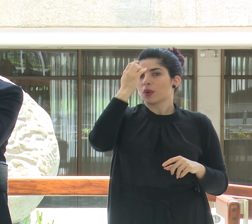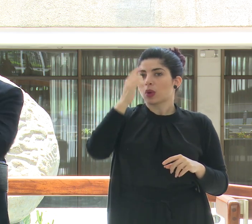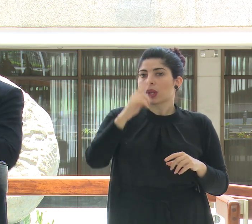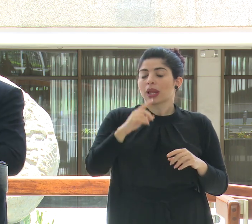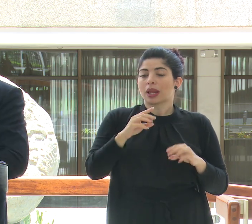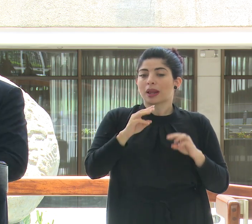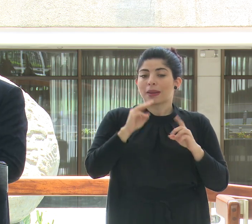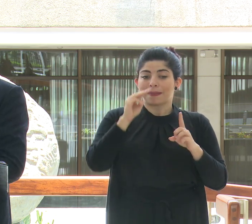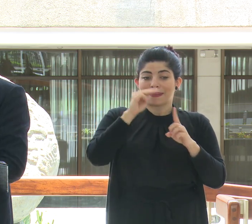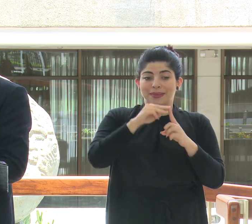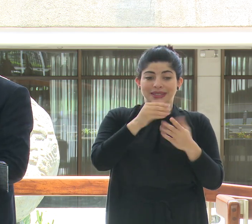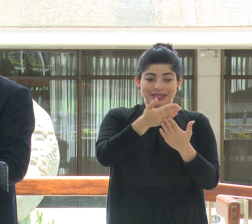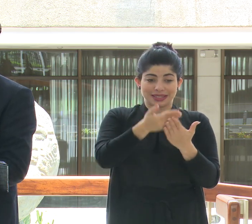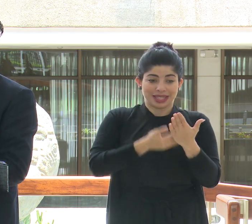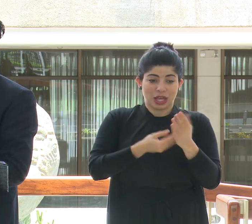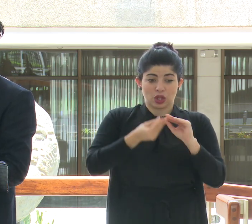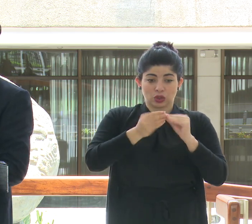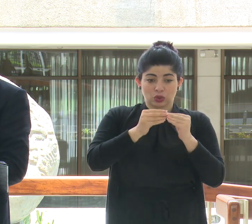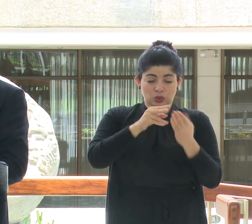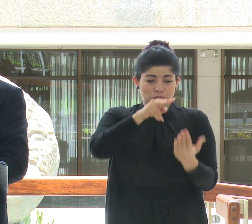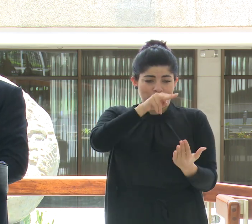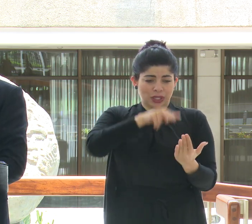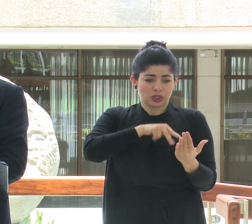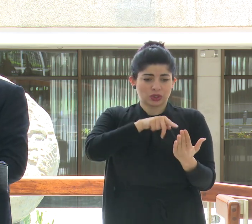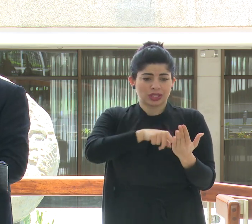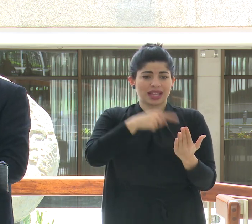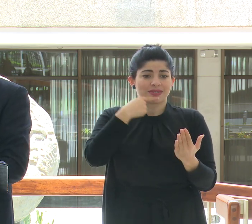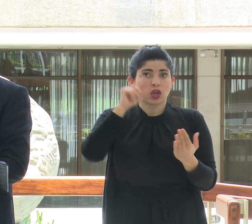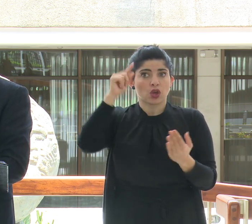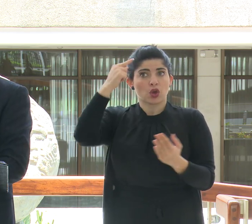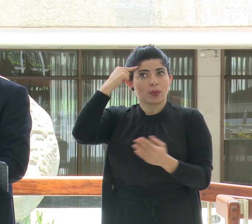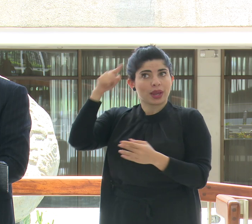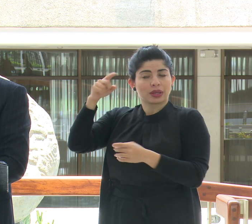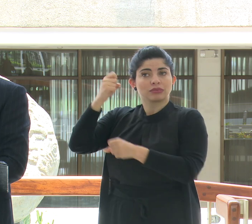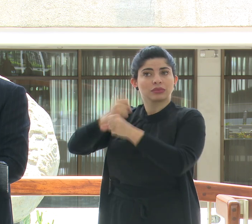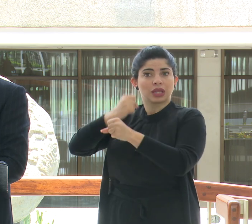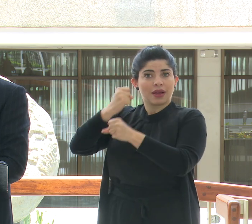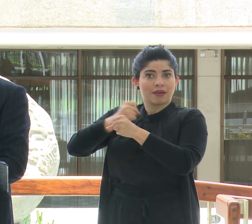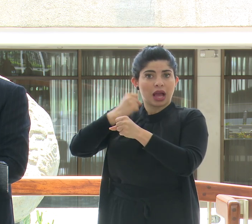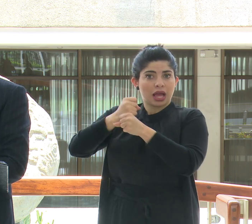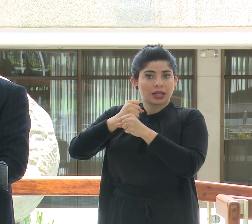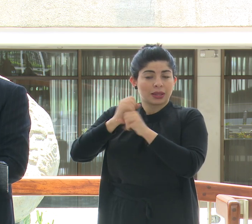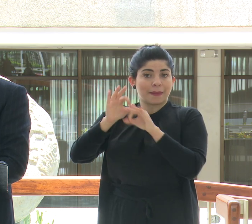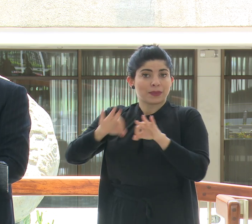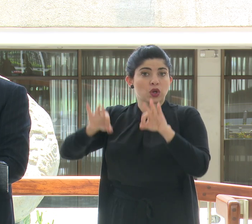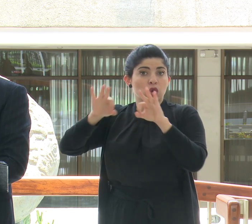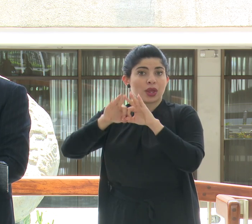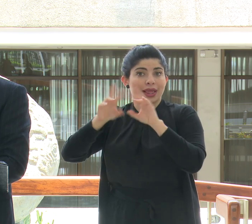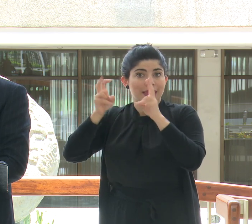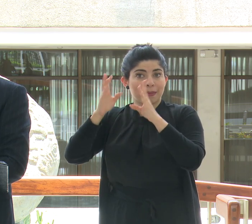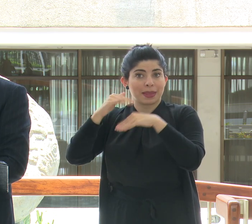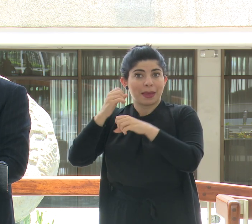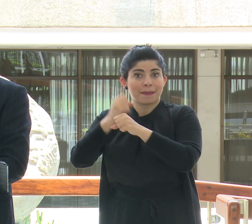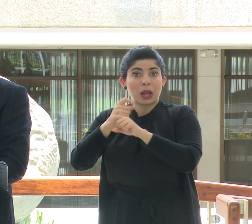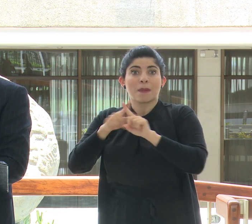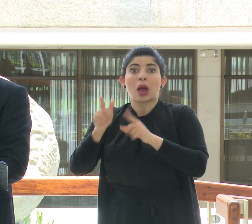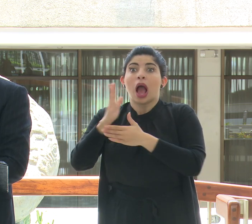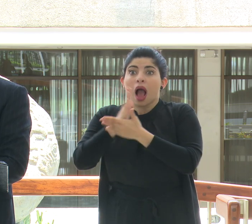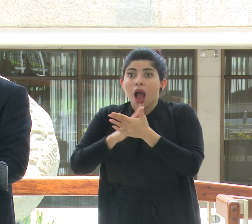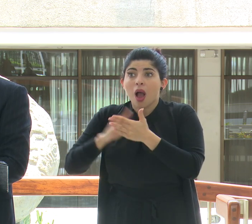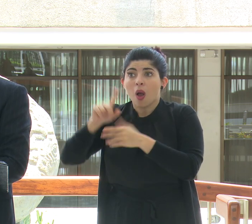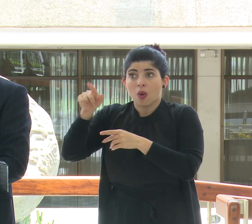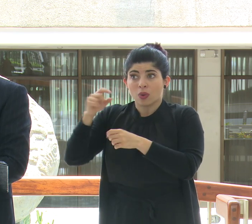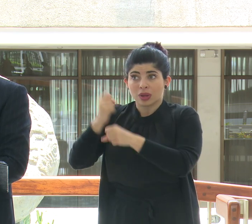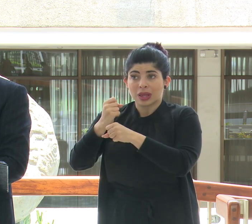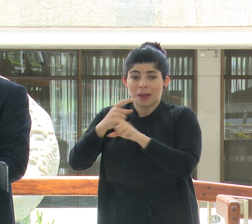que hay aquí en las cifras es que el gobierno está trabajando, es una de las prioridades el tema del desempleo y aún así las